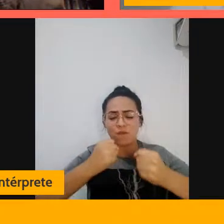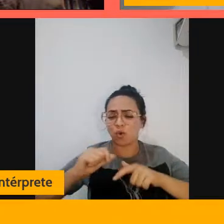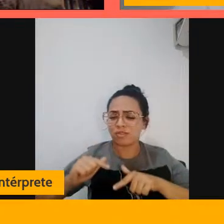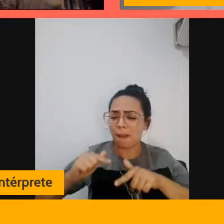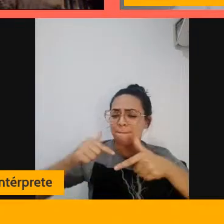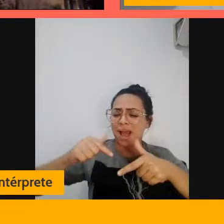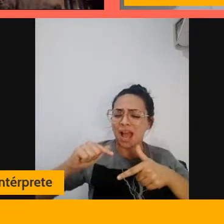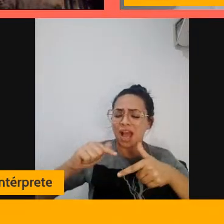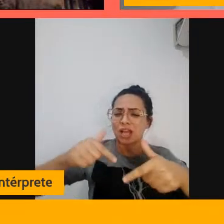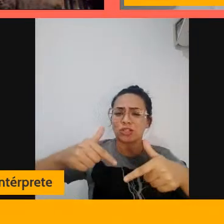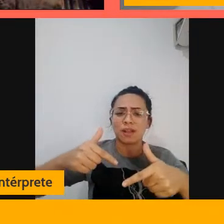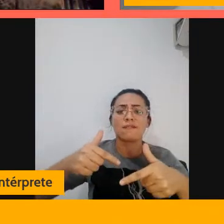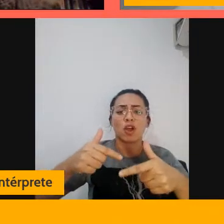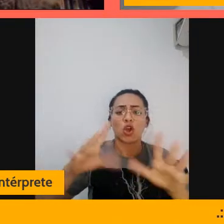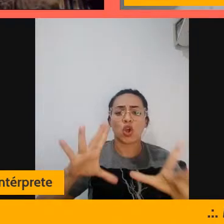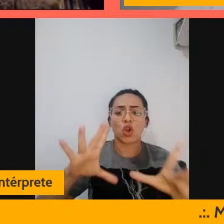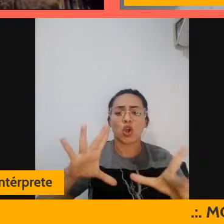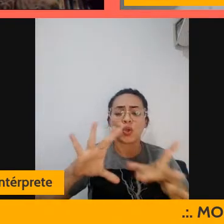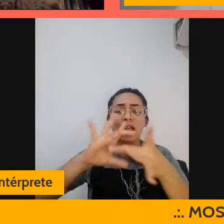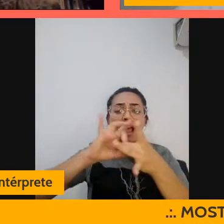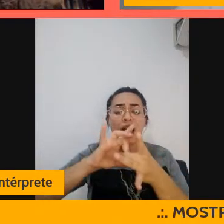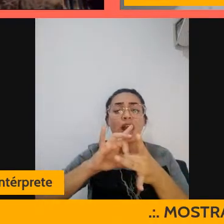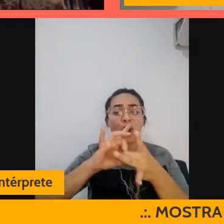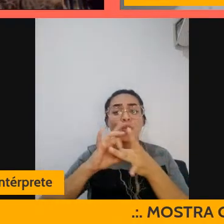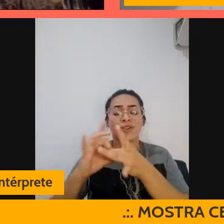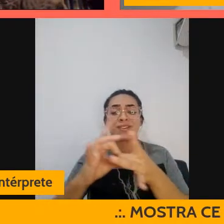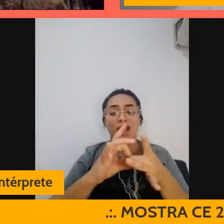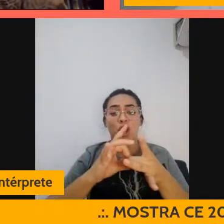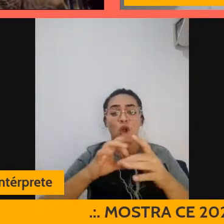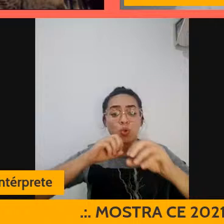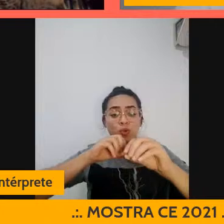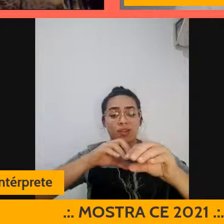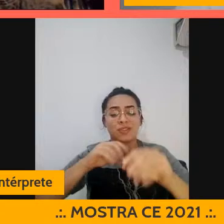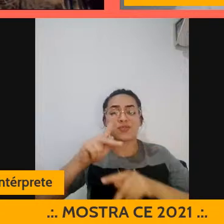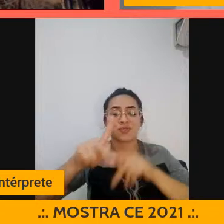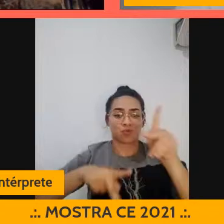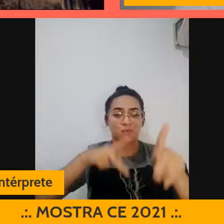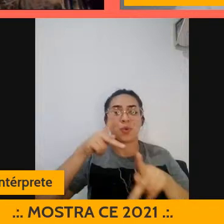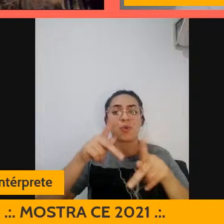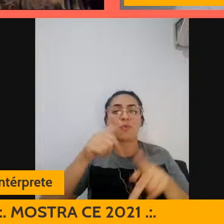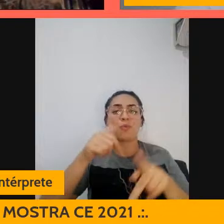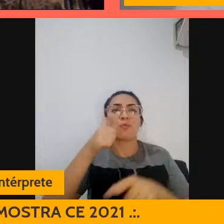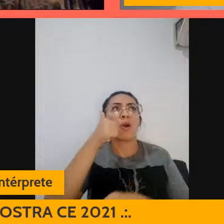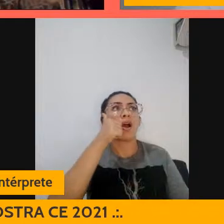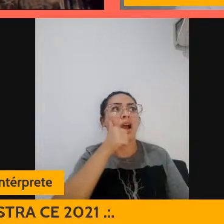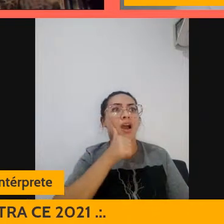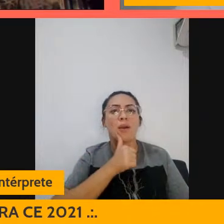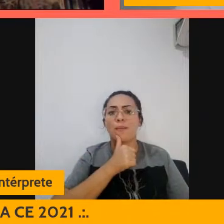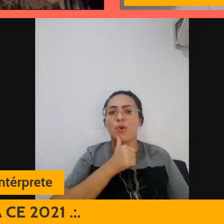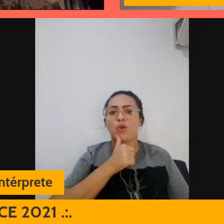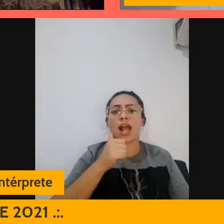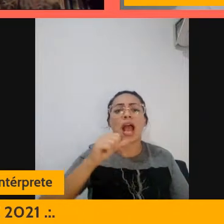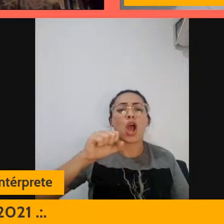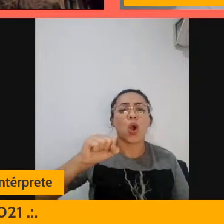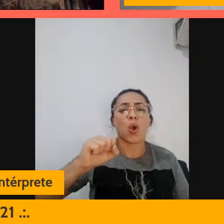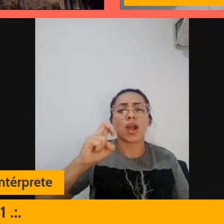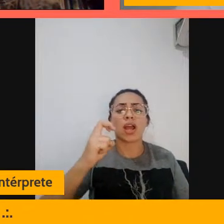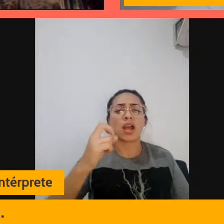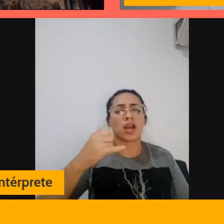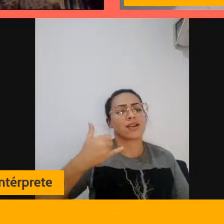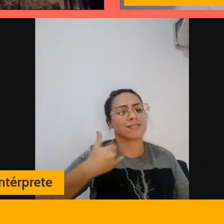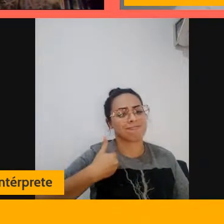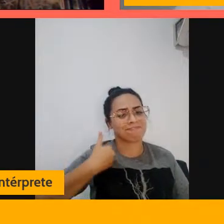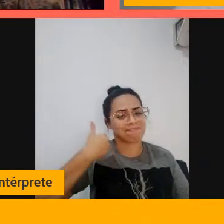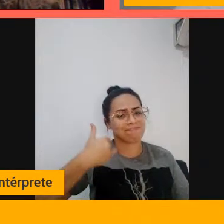a força do engajamento, a força da educação popular, né, uma mulher que nos seus 85 anos de